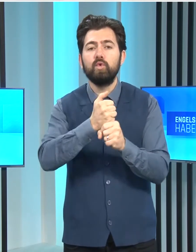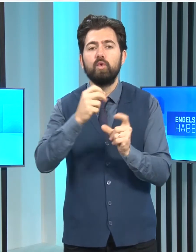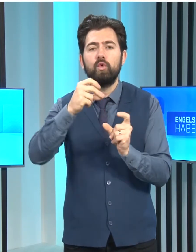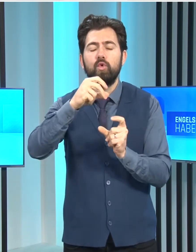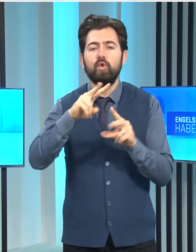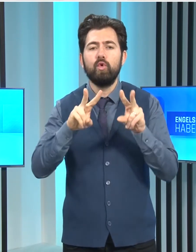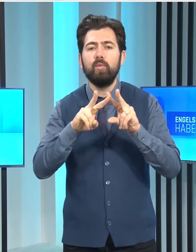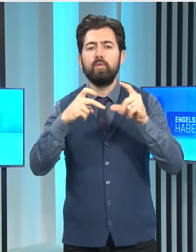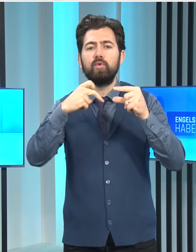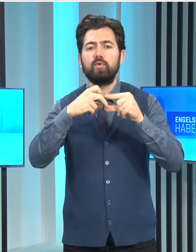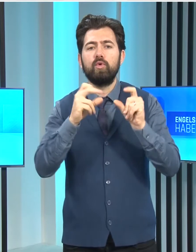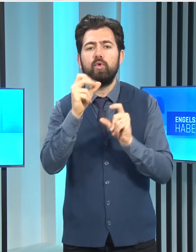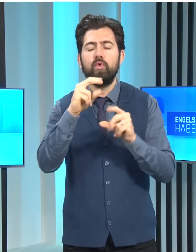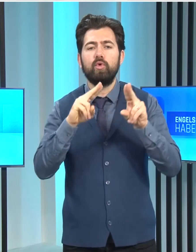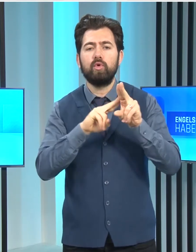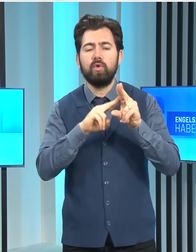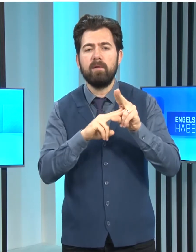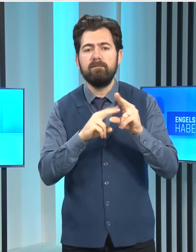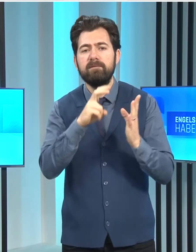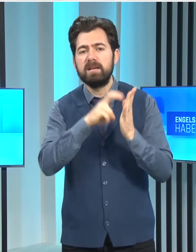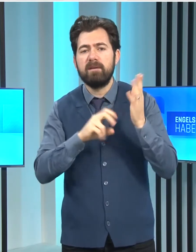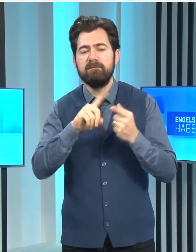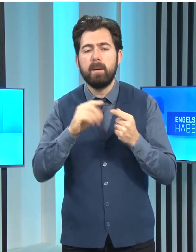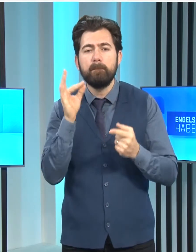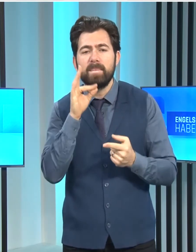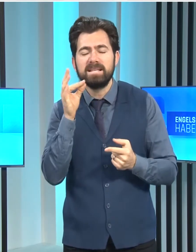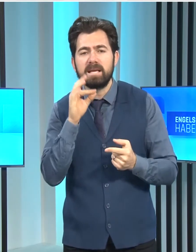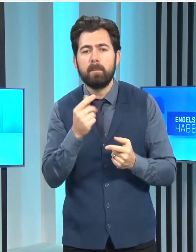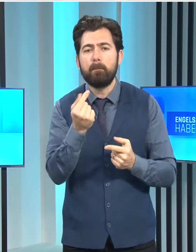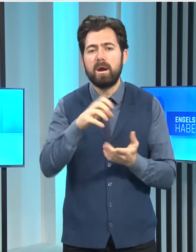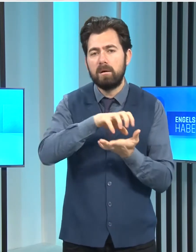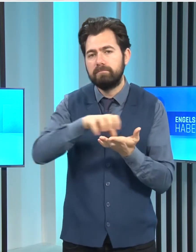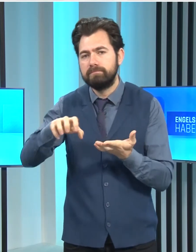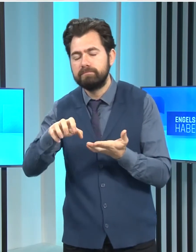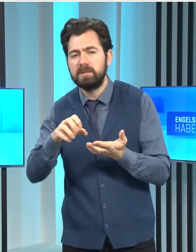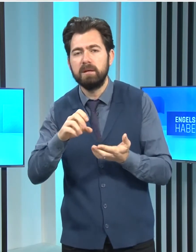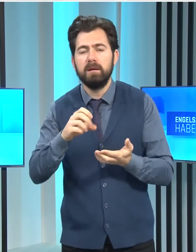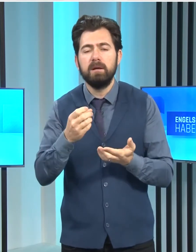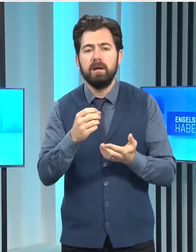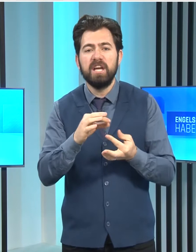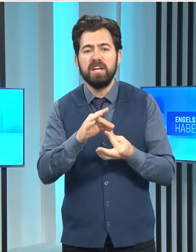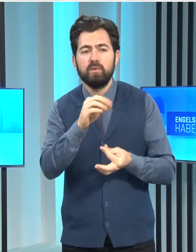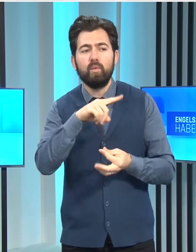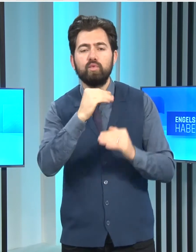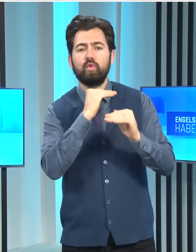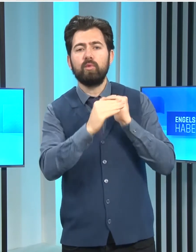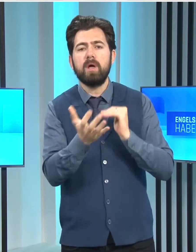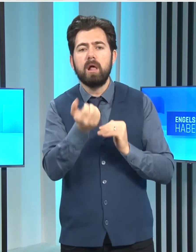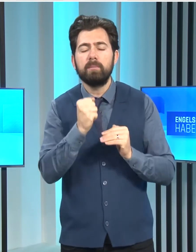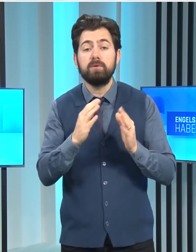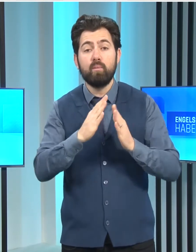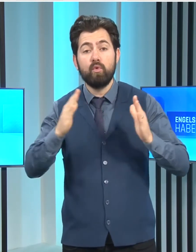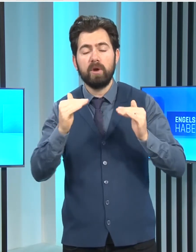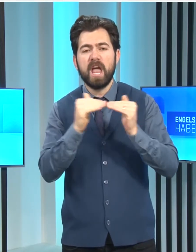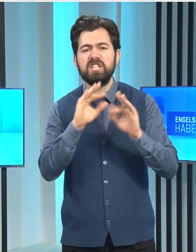vergisi veya benzer fonlarla tüketiciden alınmasını büyük bir adaletsizlik